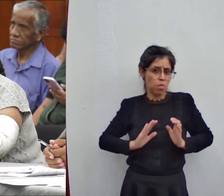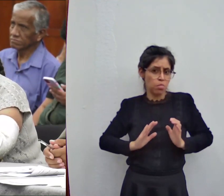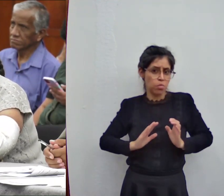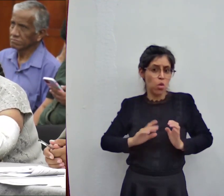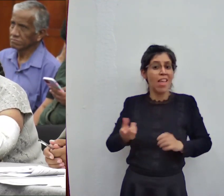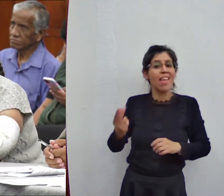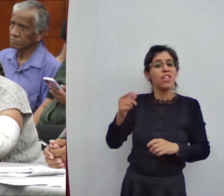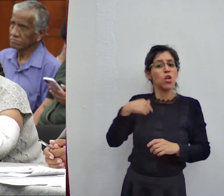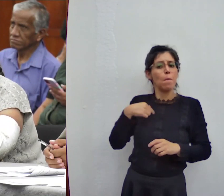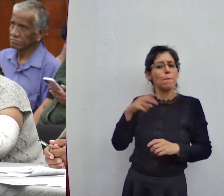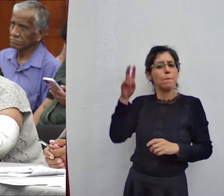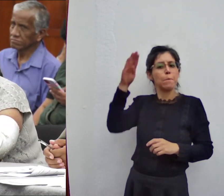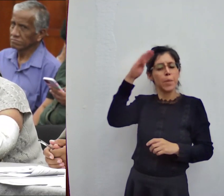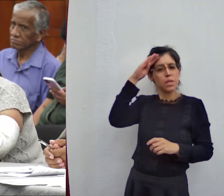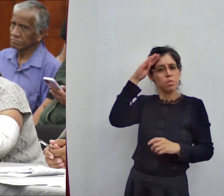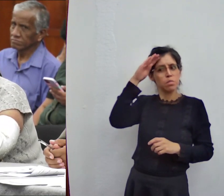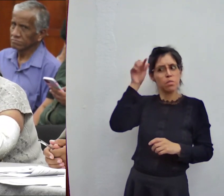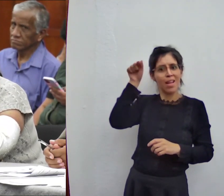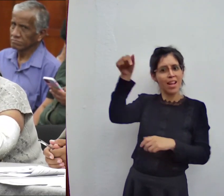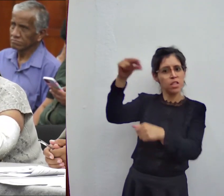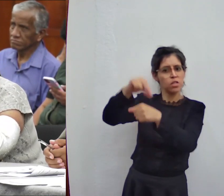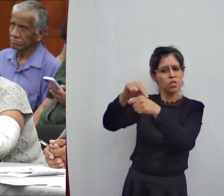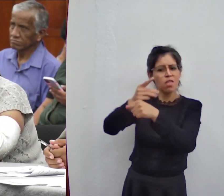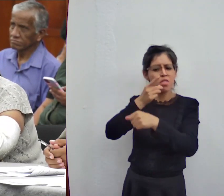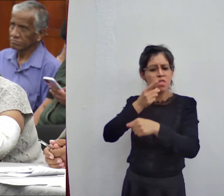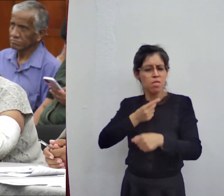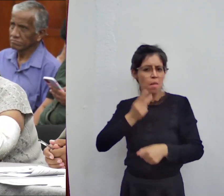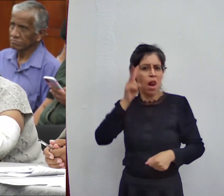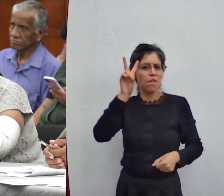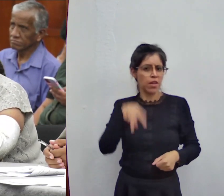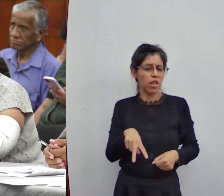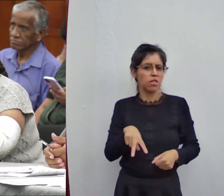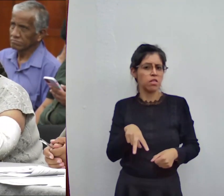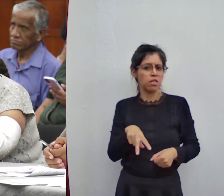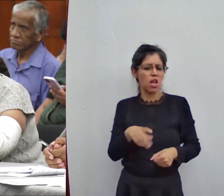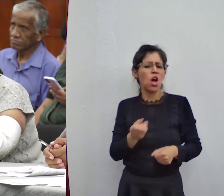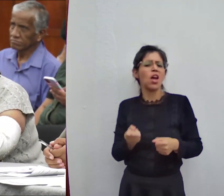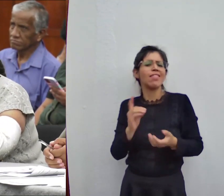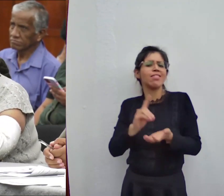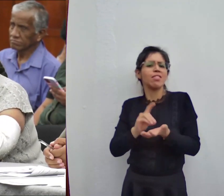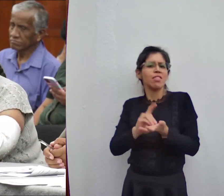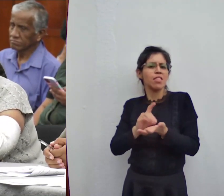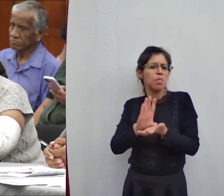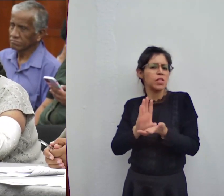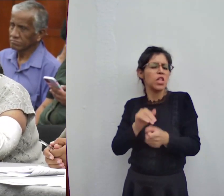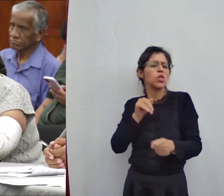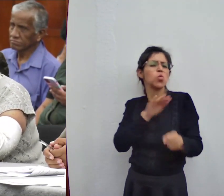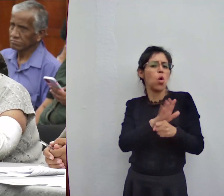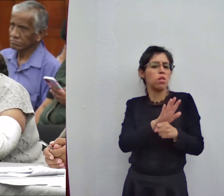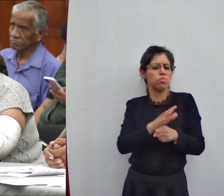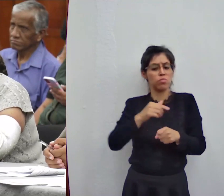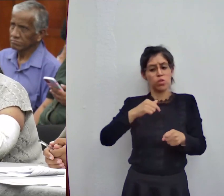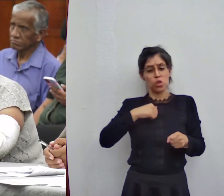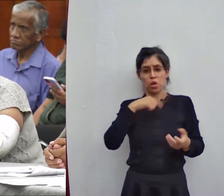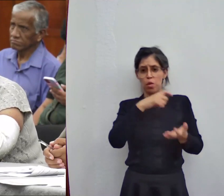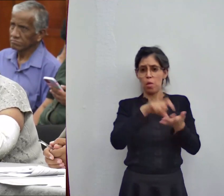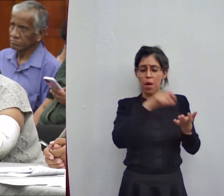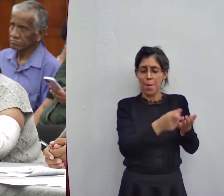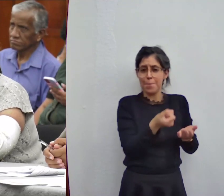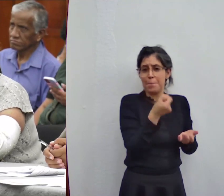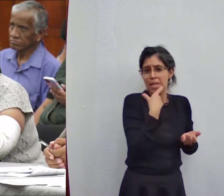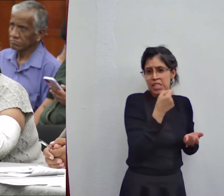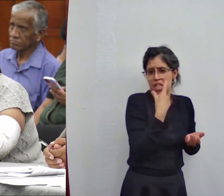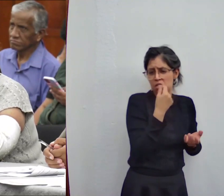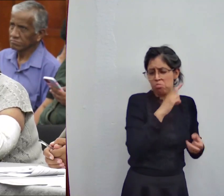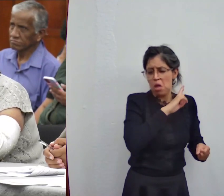madre opté, él se quedó 5 años sin tratamiento, opté por comprar unas pastillas en